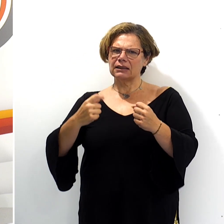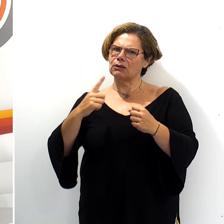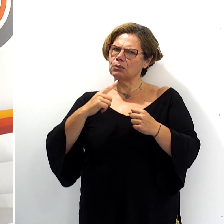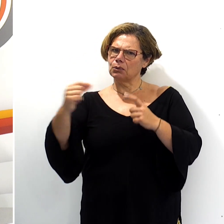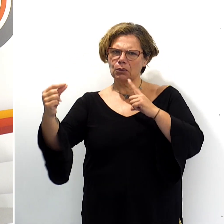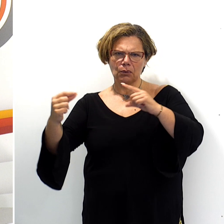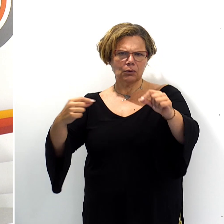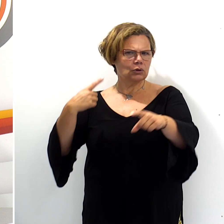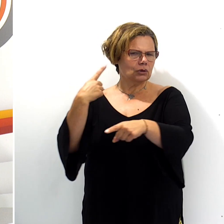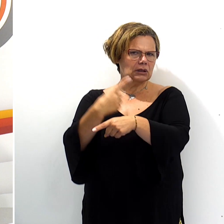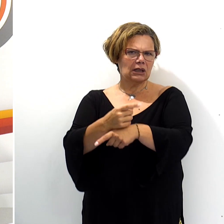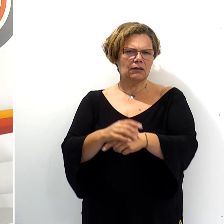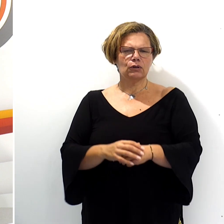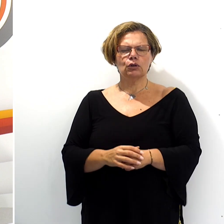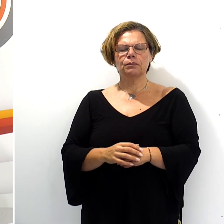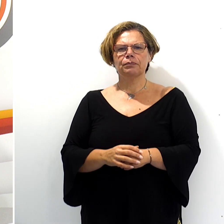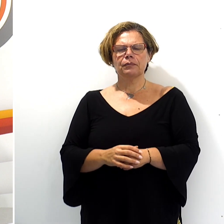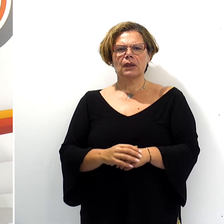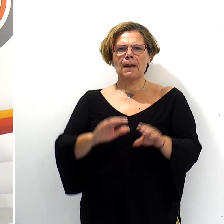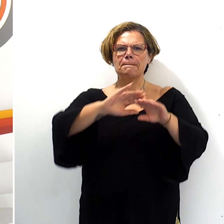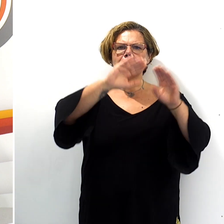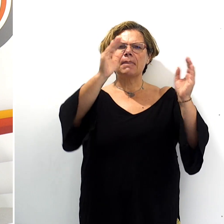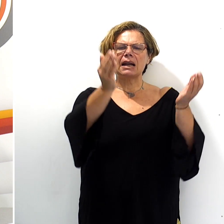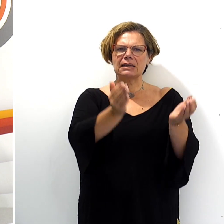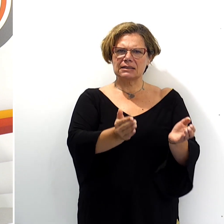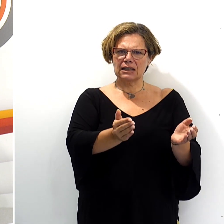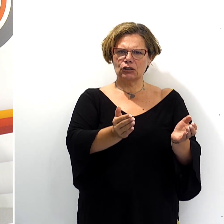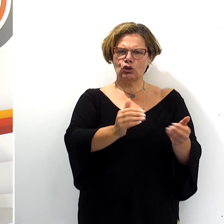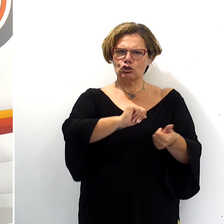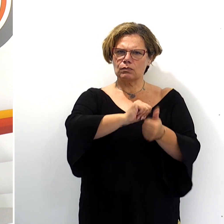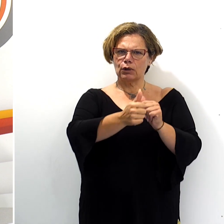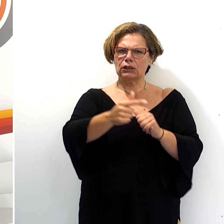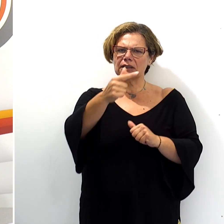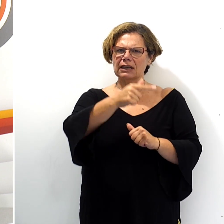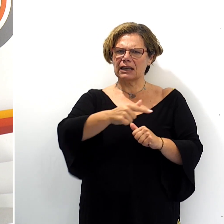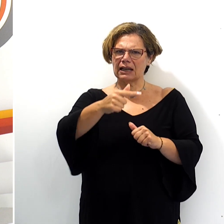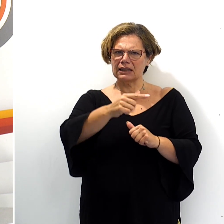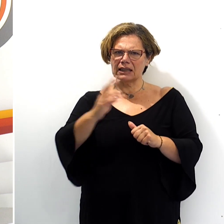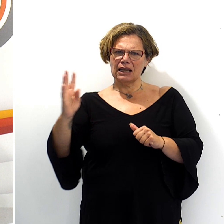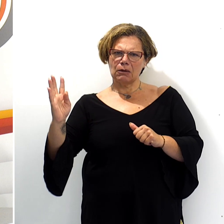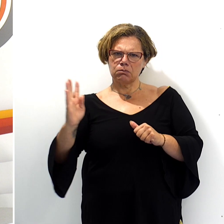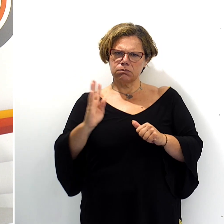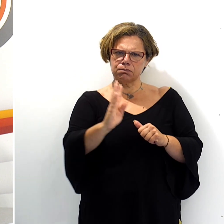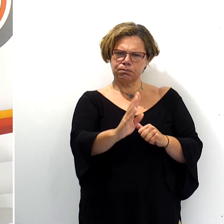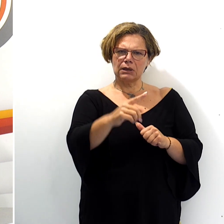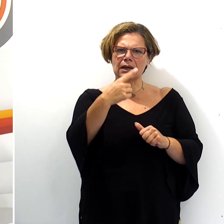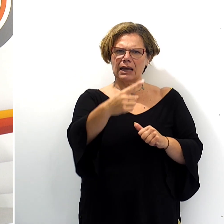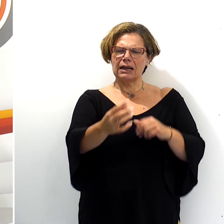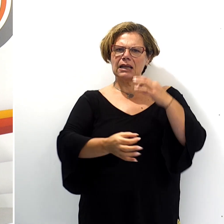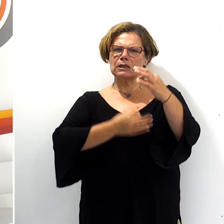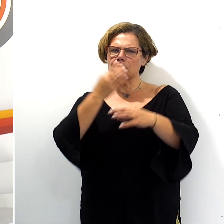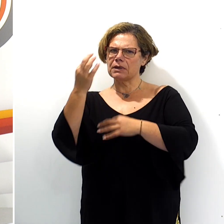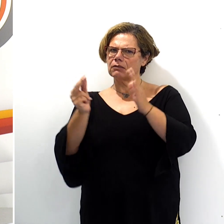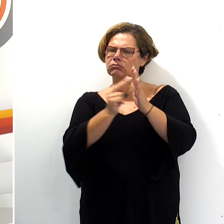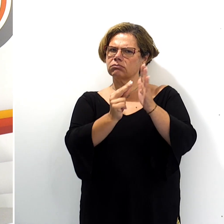presso il palazzetto taglia la tela indicazioni per le strutture individuate